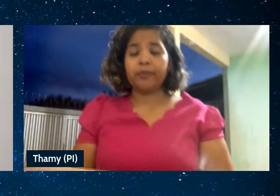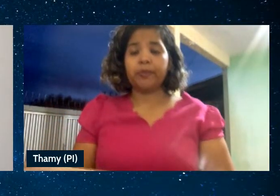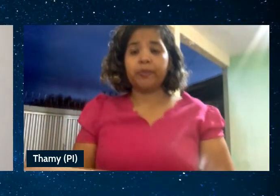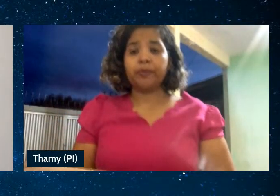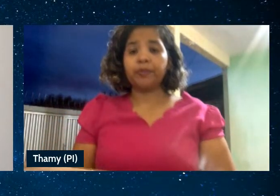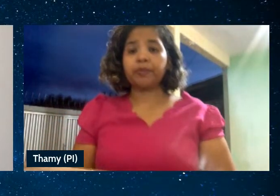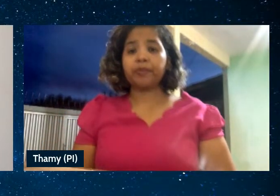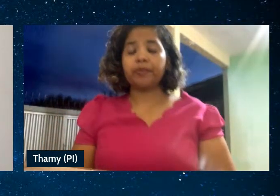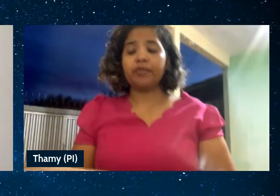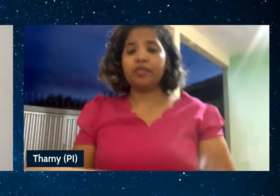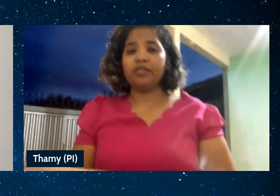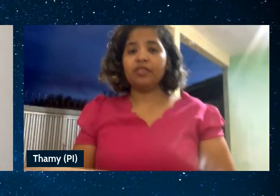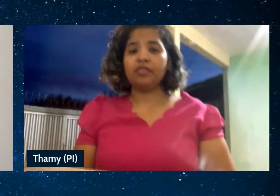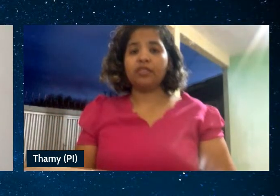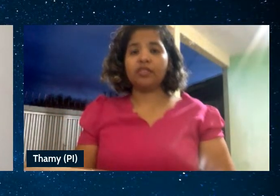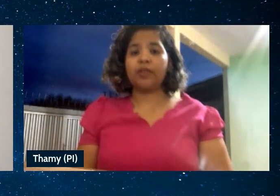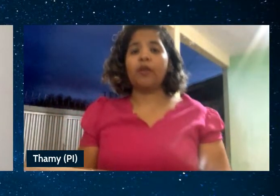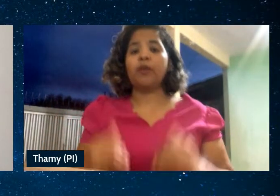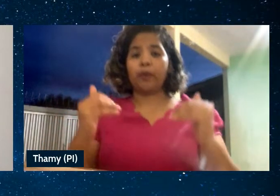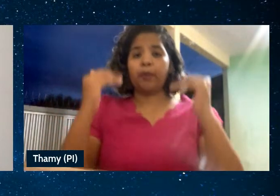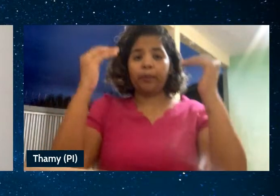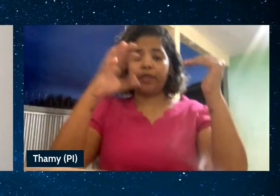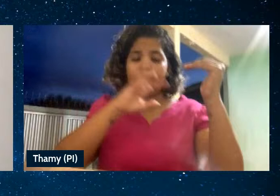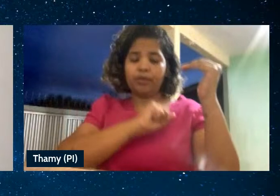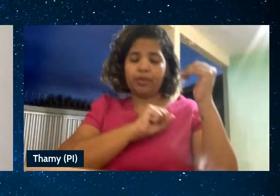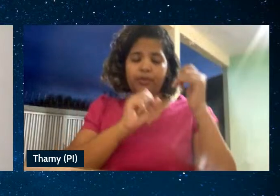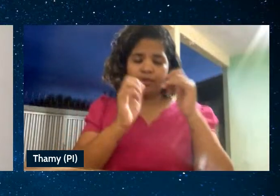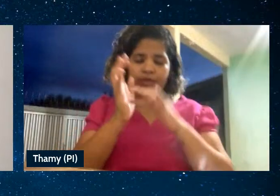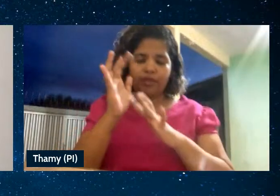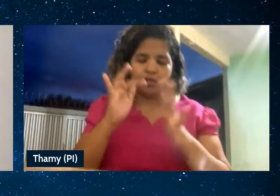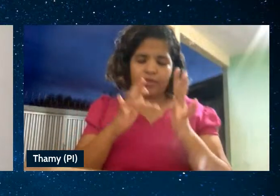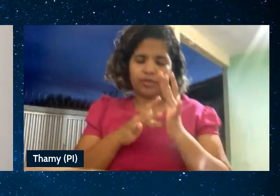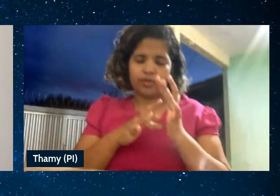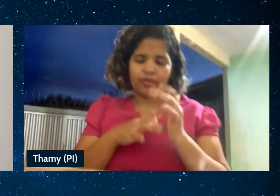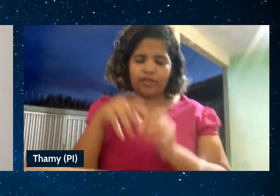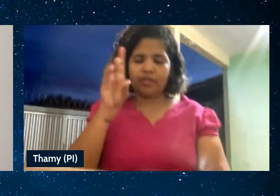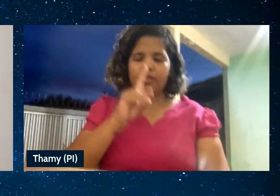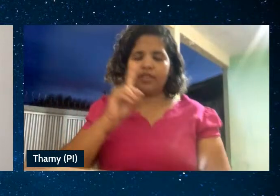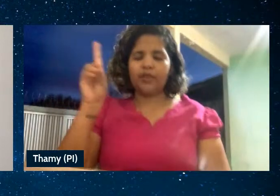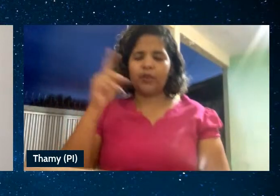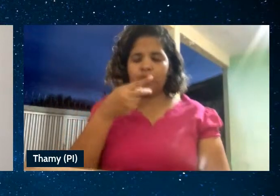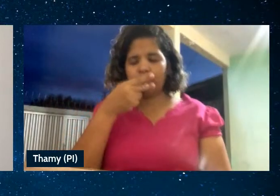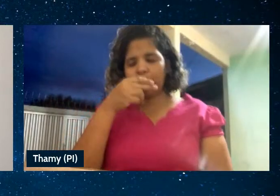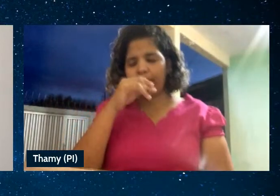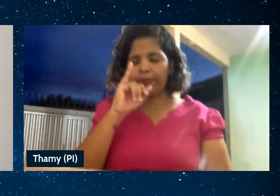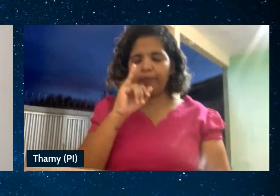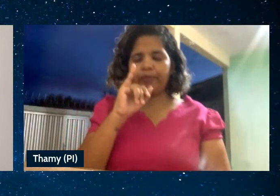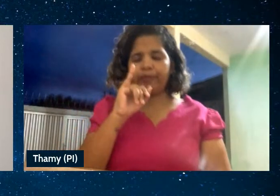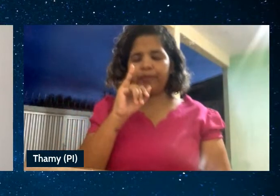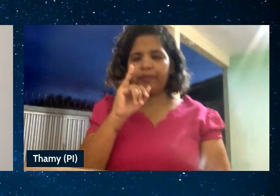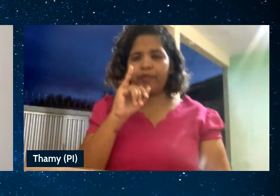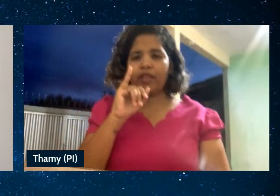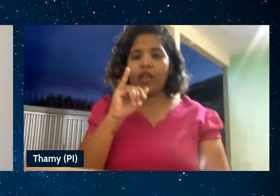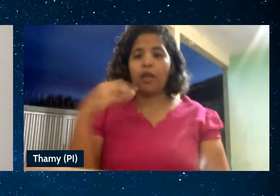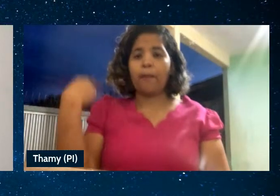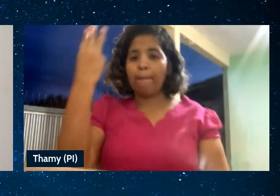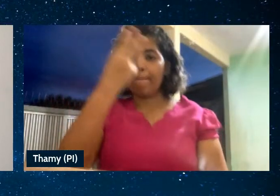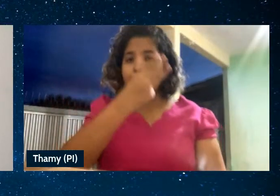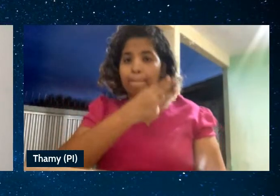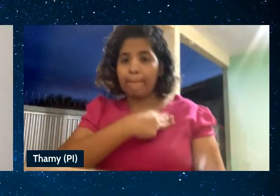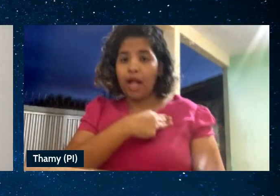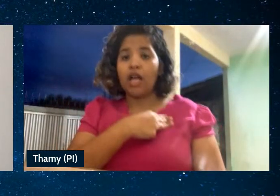prece mestre amado Jesus Deus nosso pai Maria